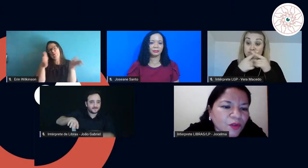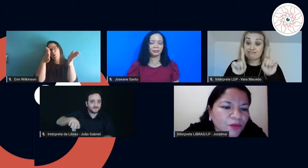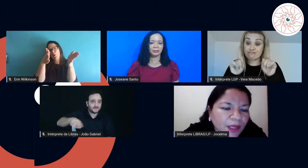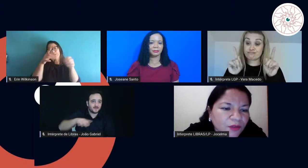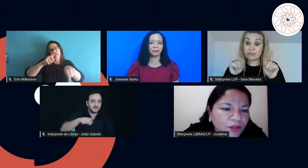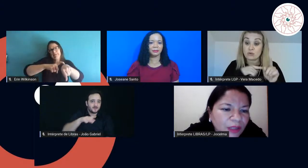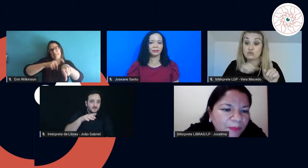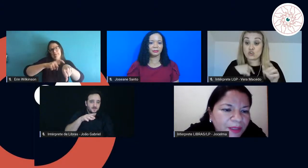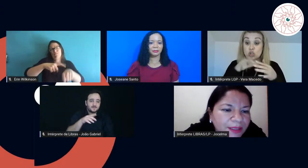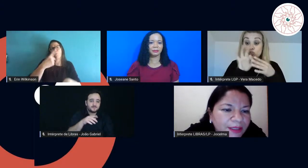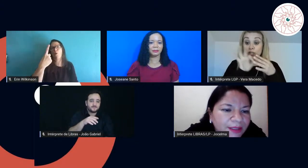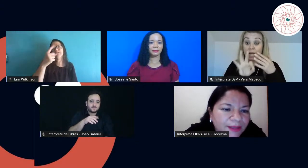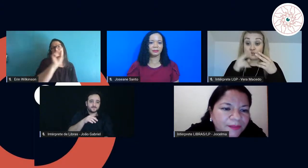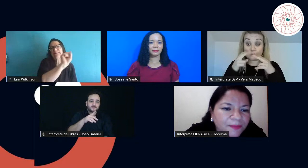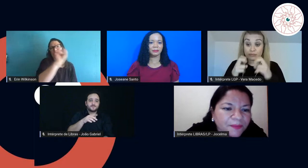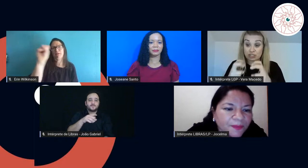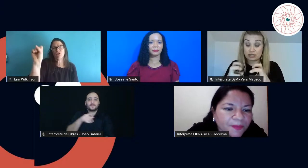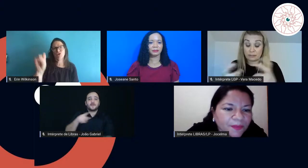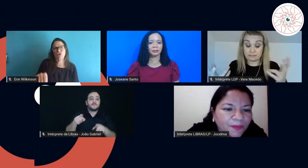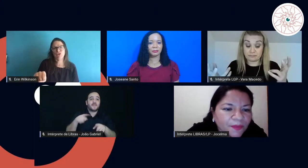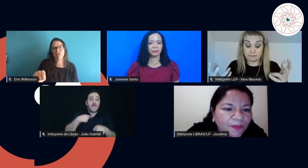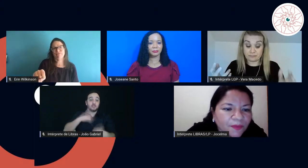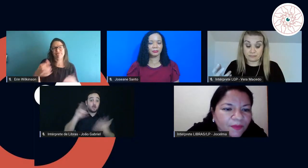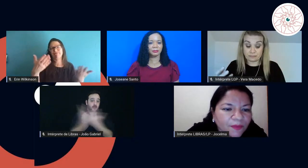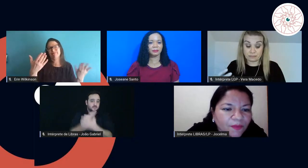nos nossos dados da pesquisa.